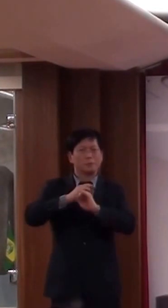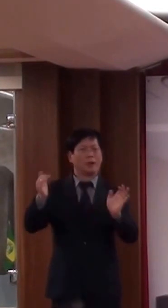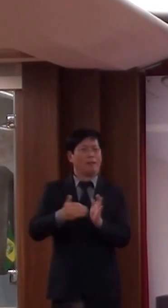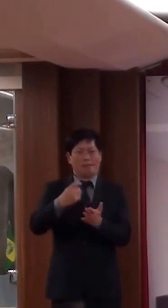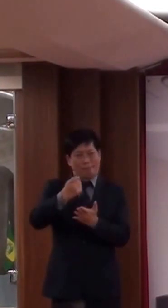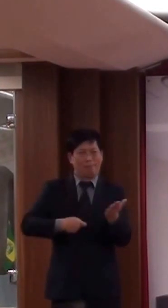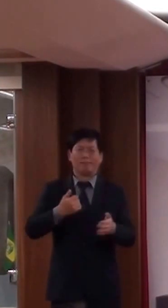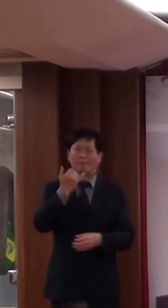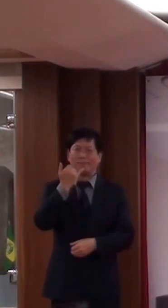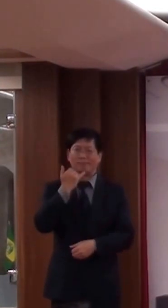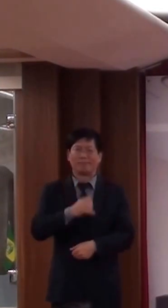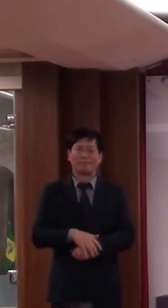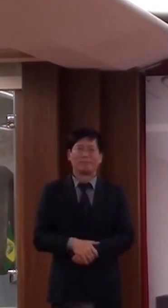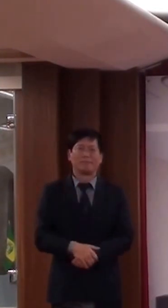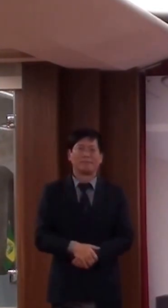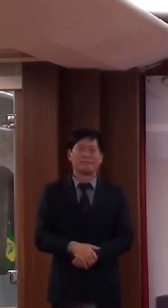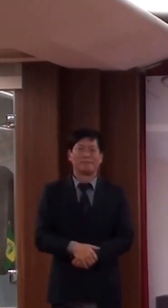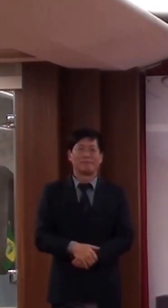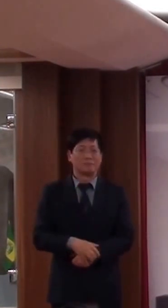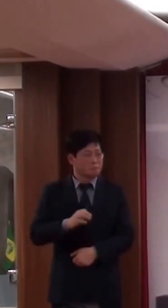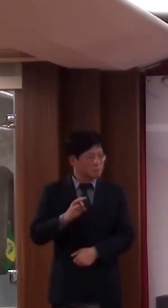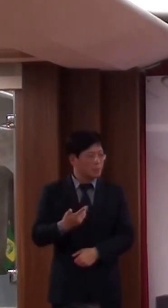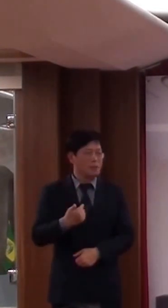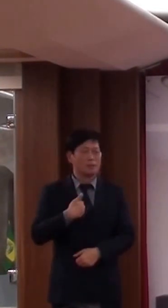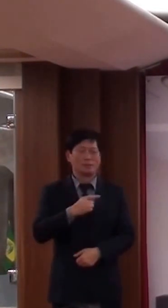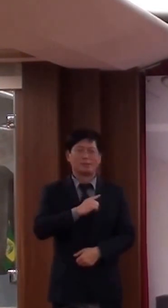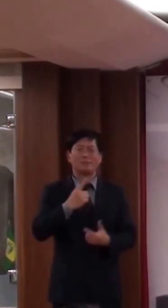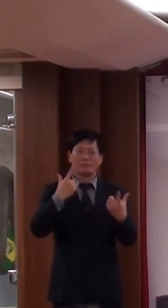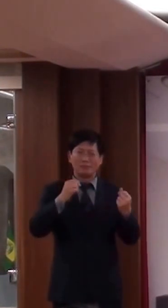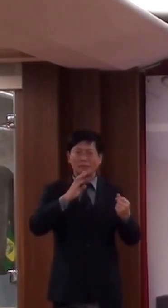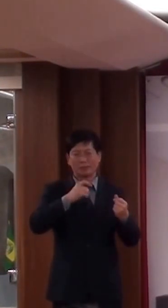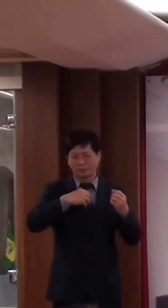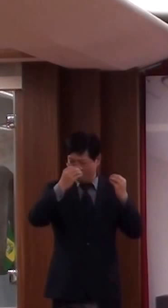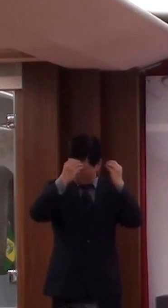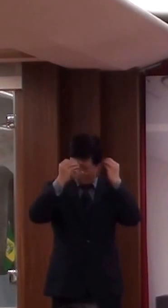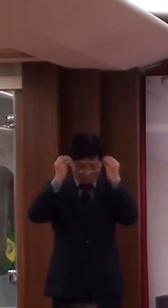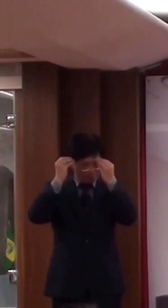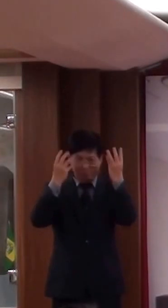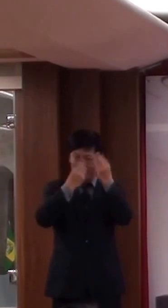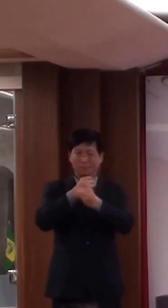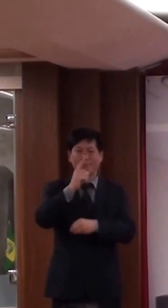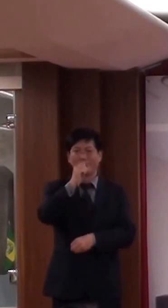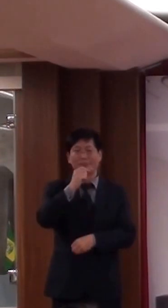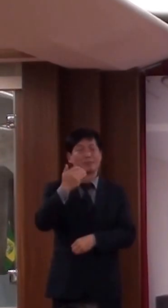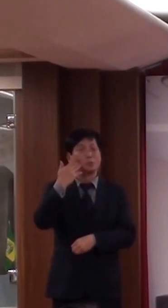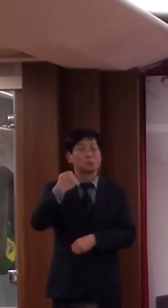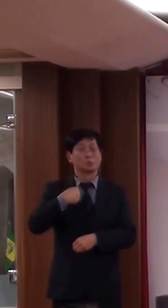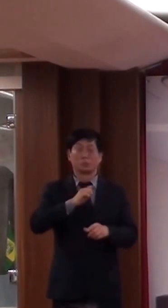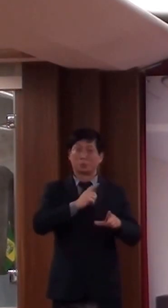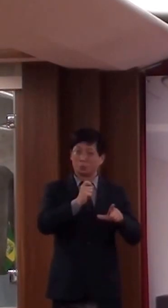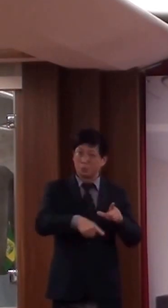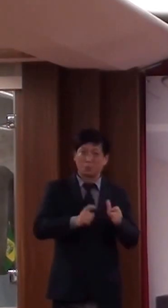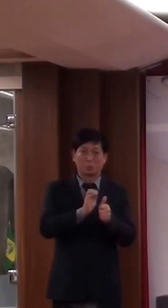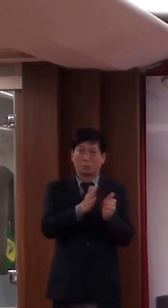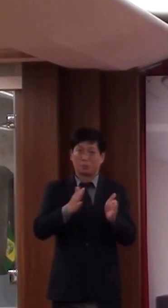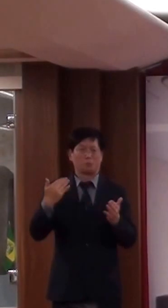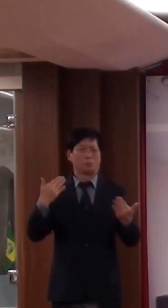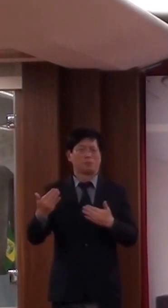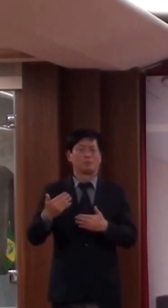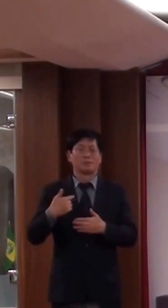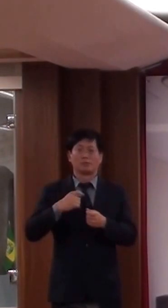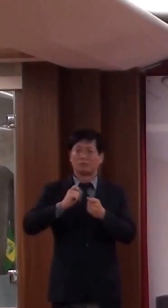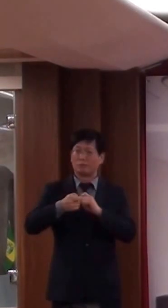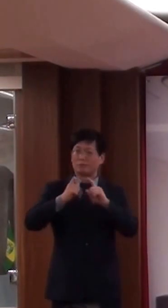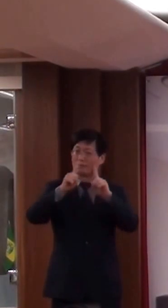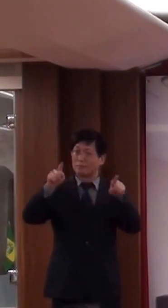了。那这个因为哈，我本身是一个糊涂虫， 是 当我的公司我的助理都知道，我经常那个